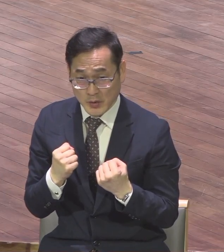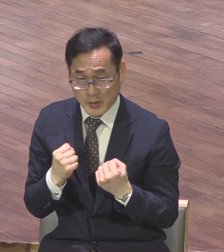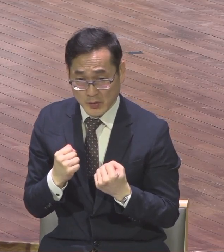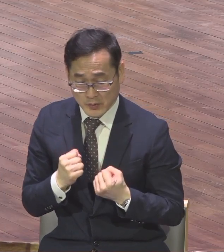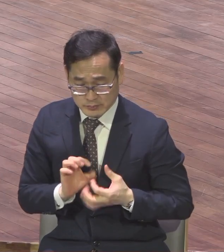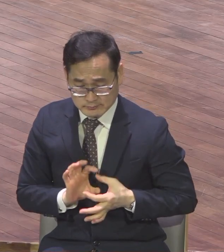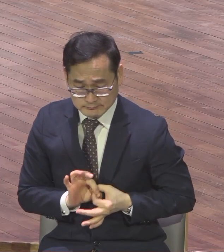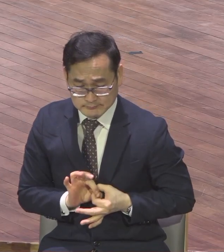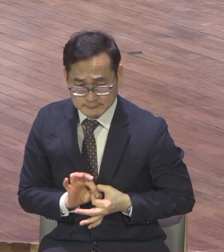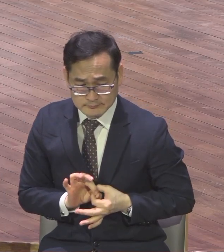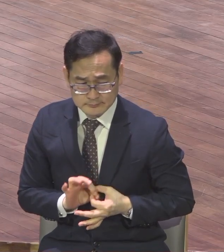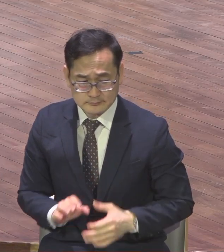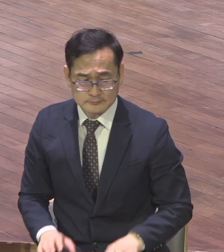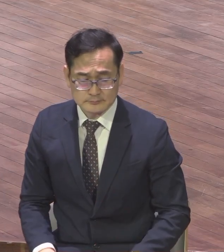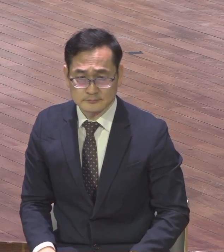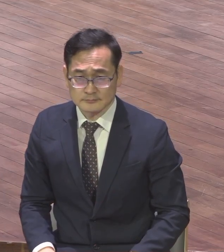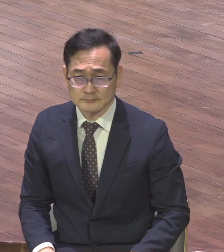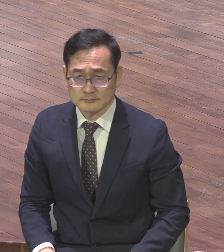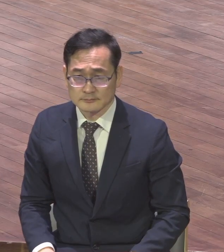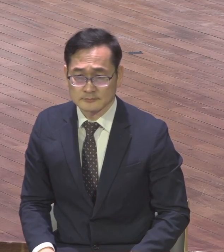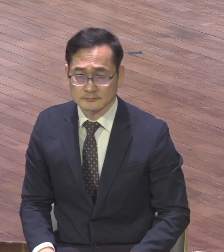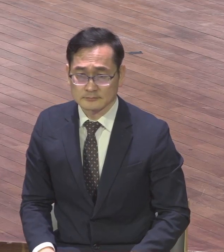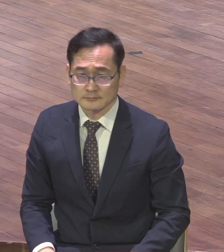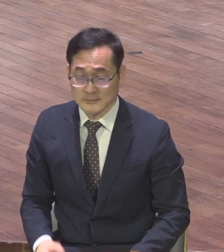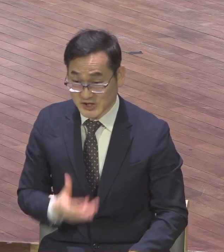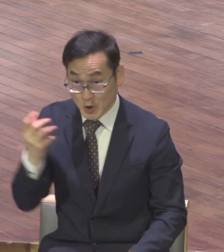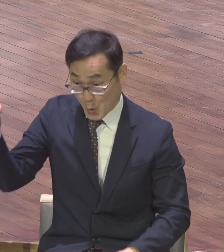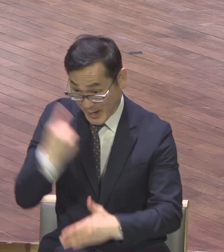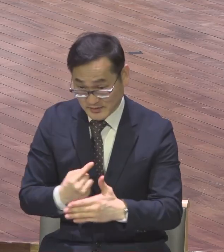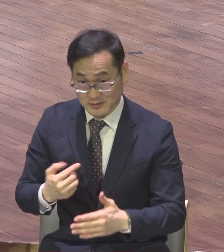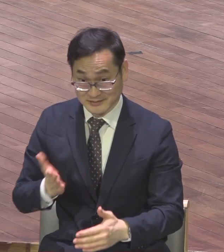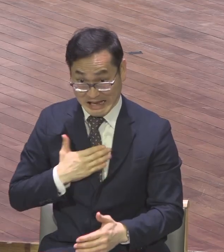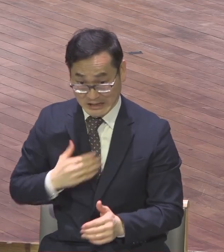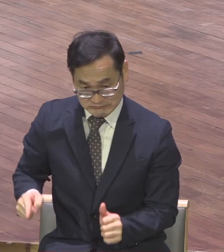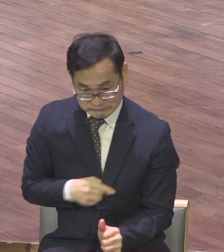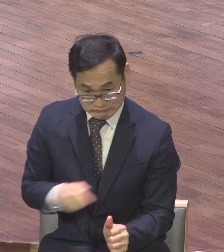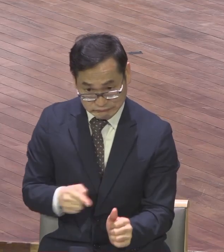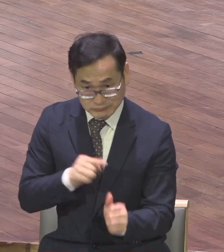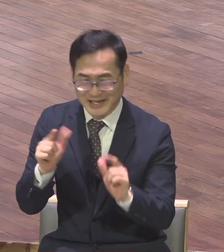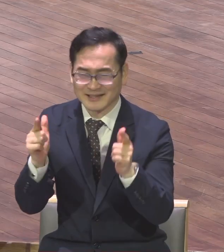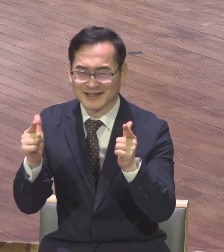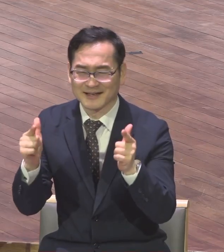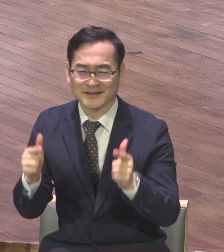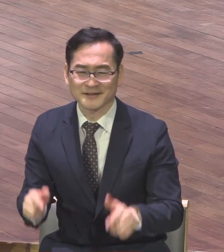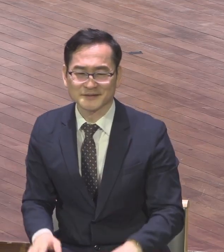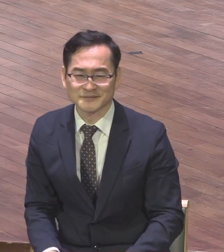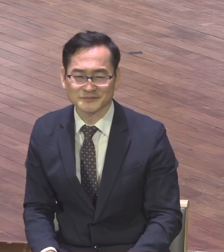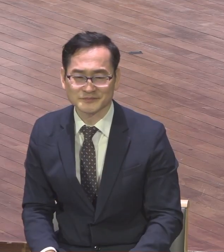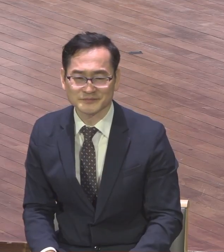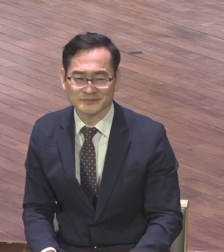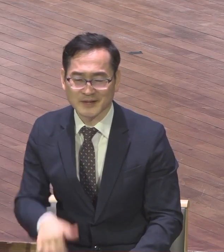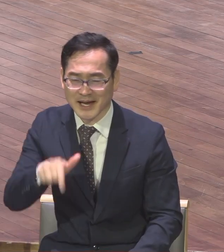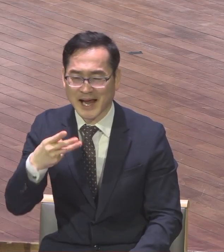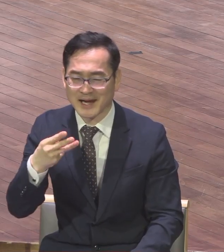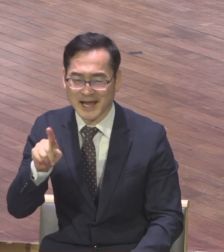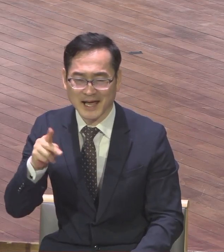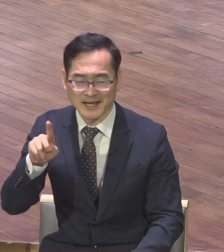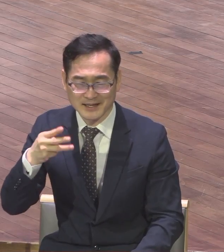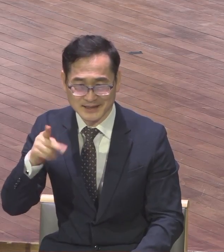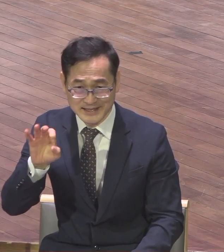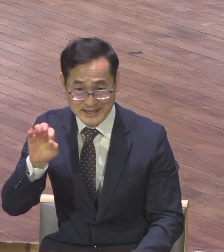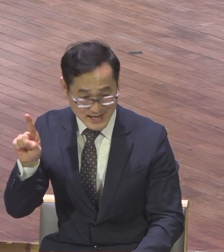때문에 우리를 마치 로봇처럼 그렇게 사용하지 않습니다. 갈라디아 5장 16절 17절에